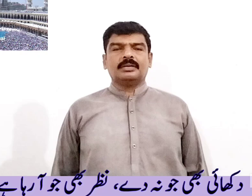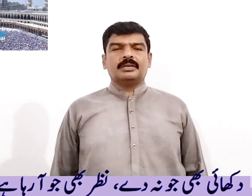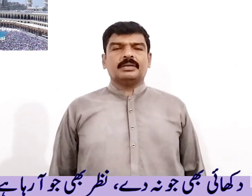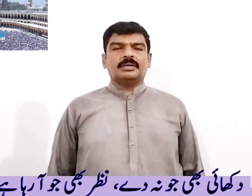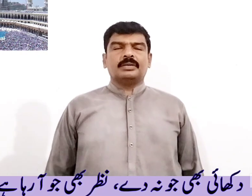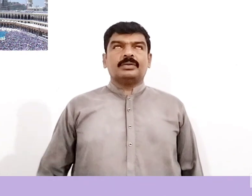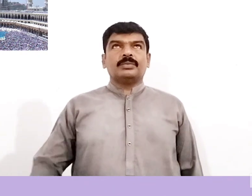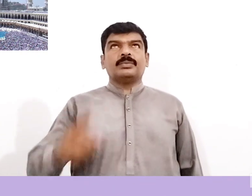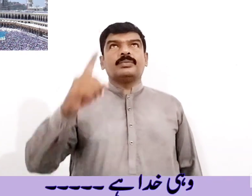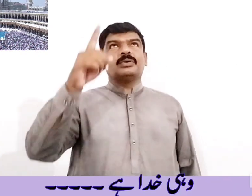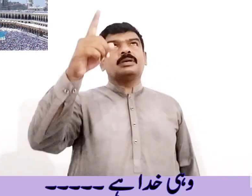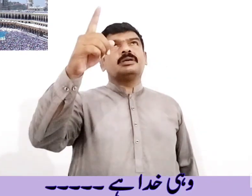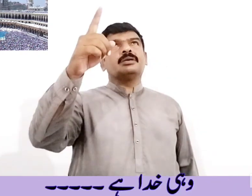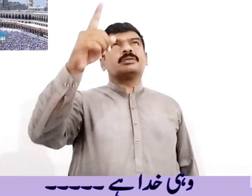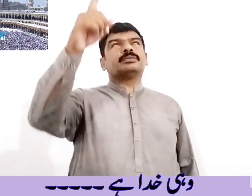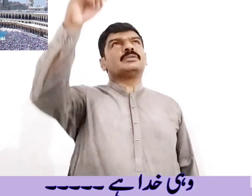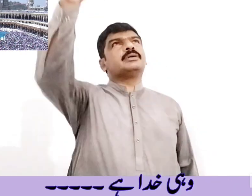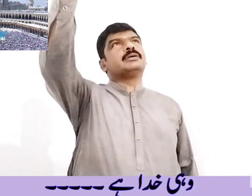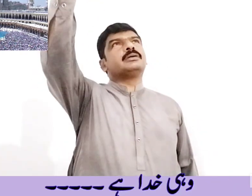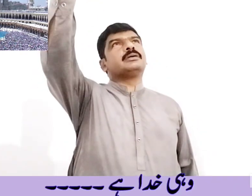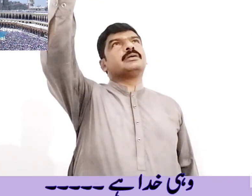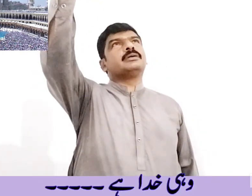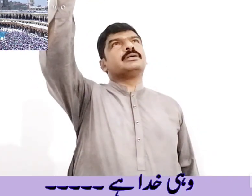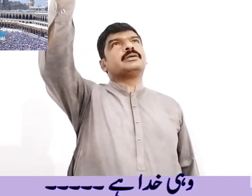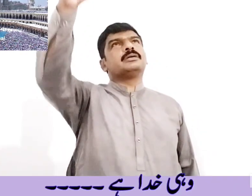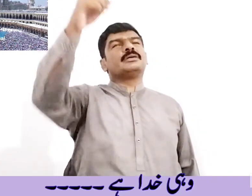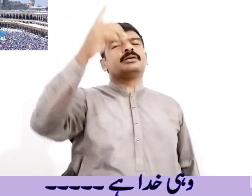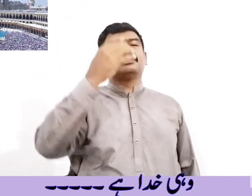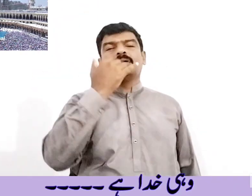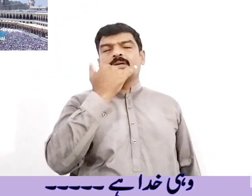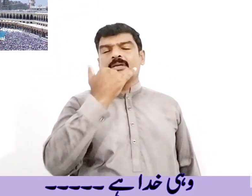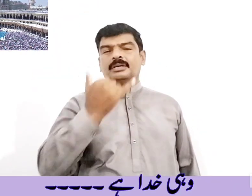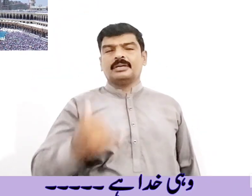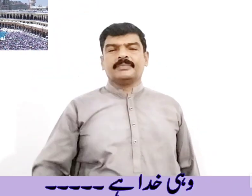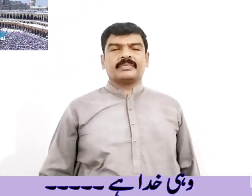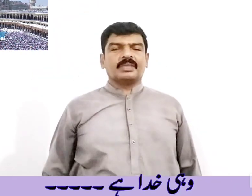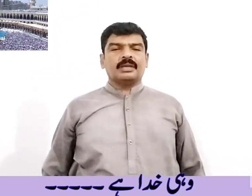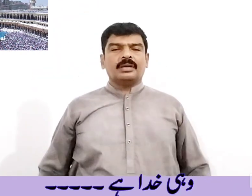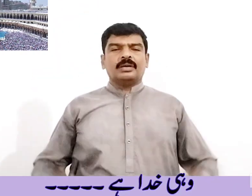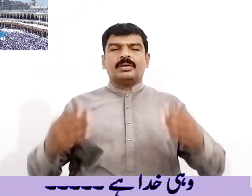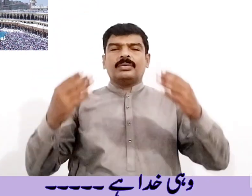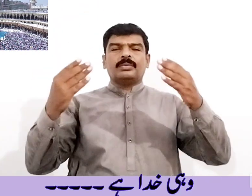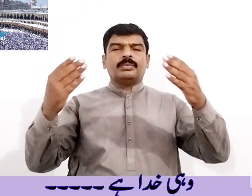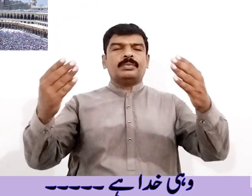है, वही खुदा है,